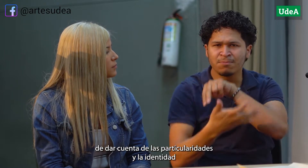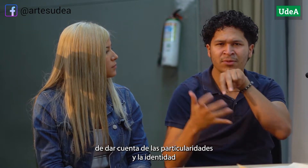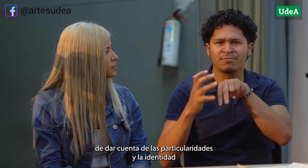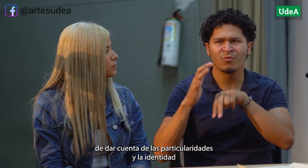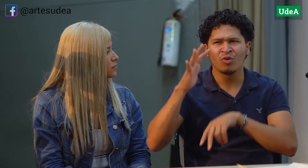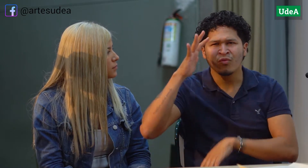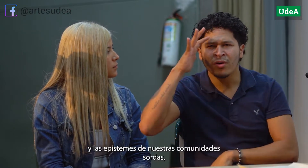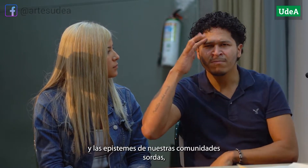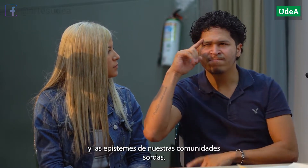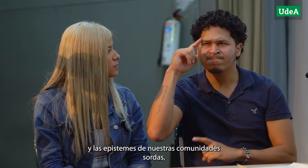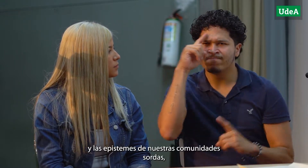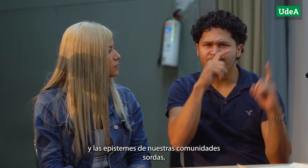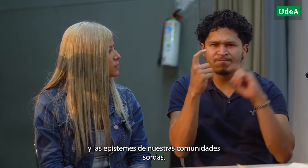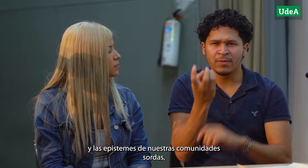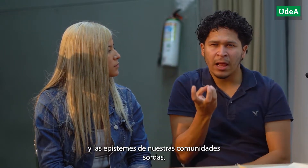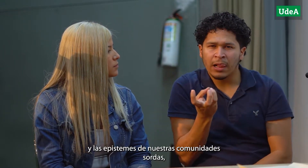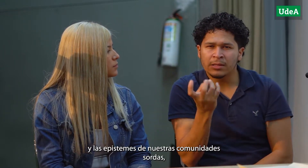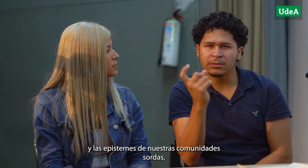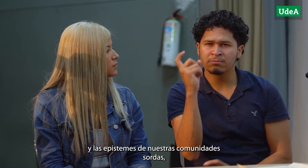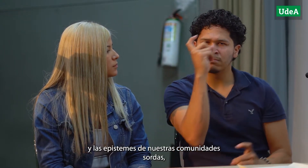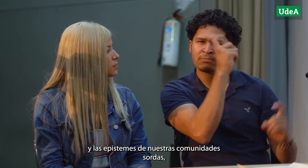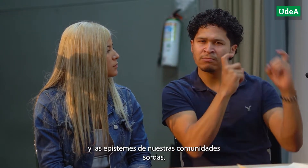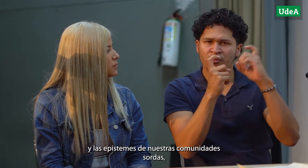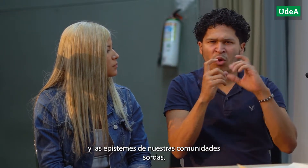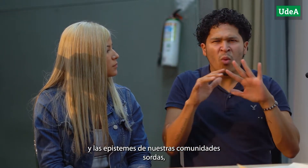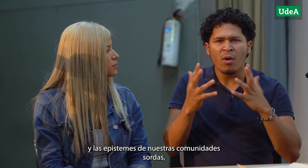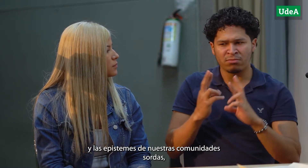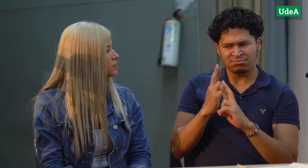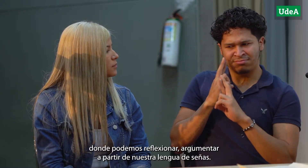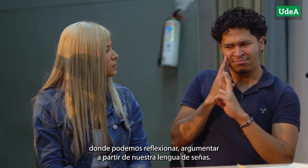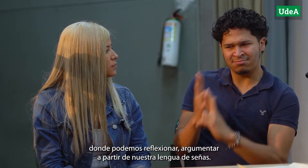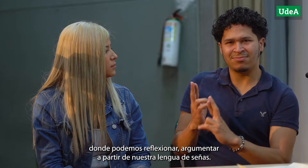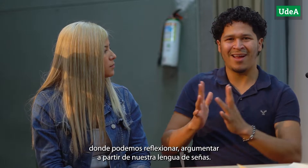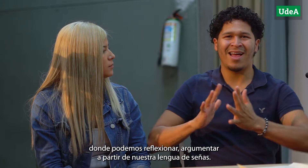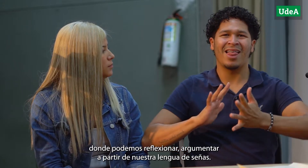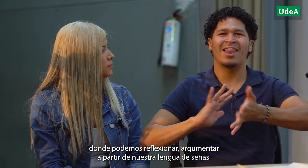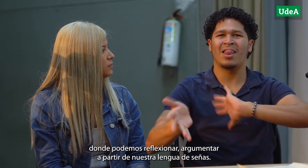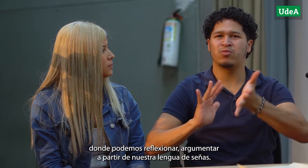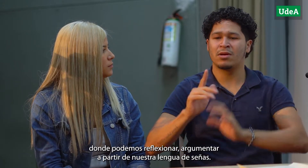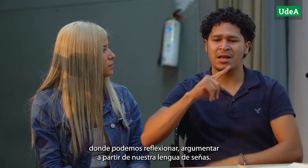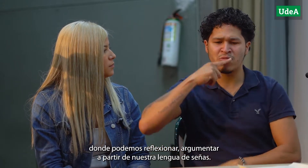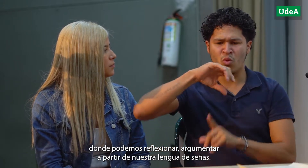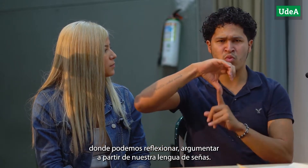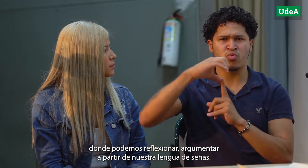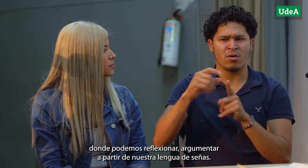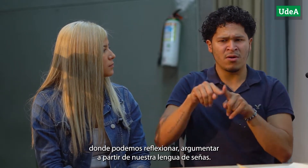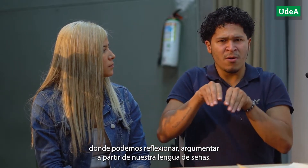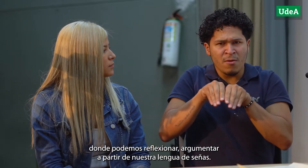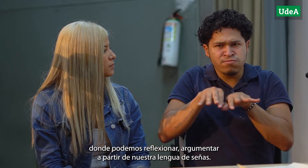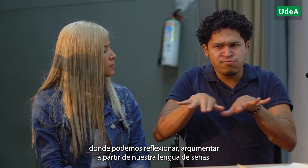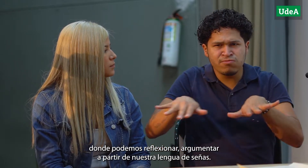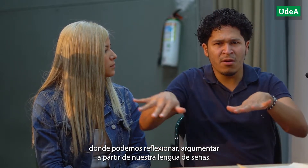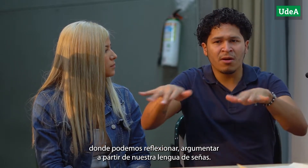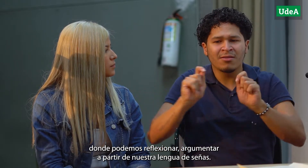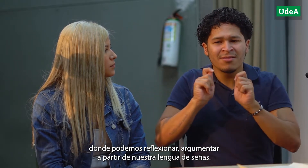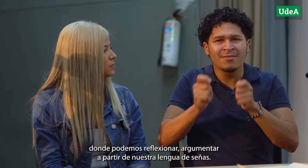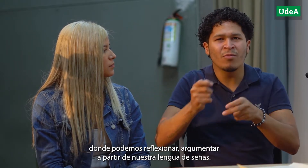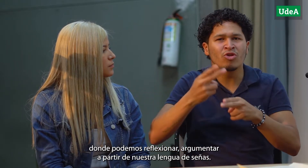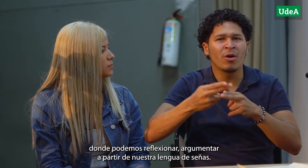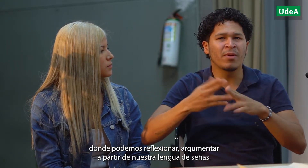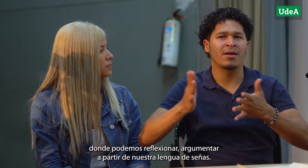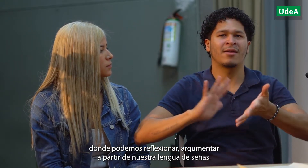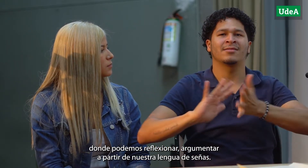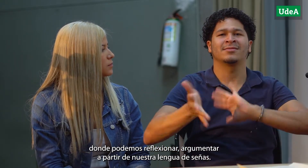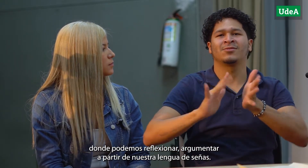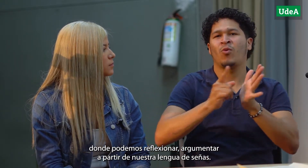la identidad y las epistemes de nuestras comunidades sordas, donde podemos reflexionar, argumentar a partir